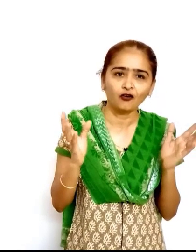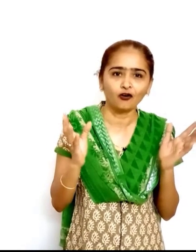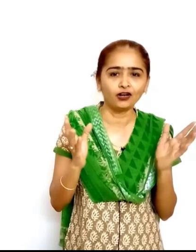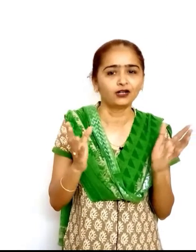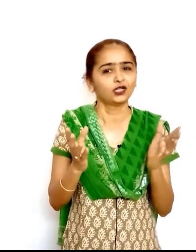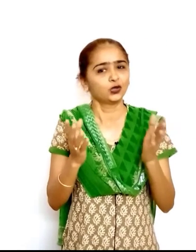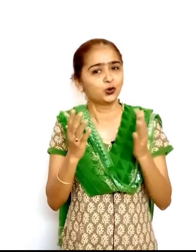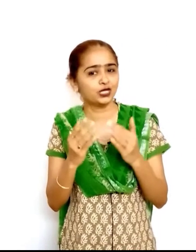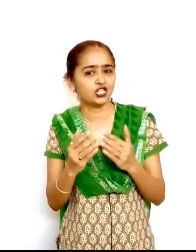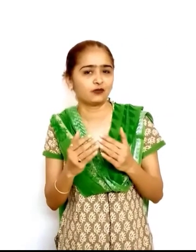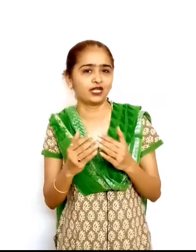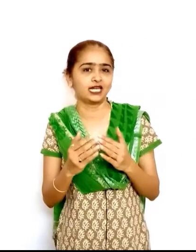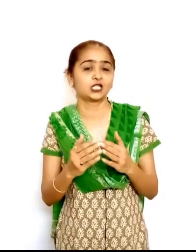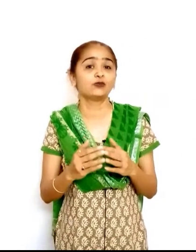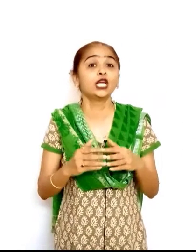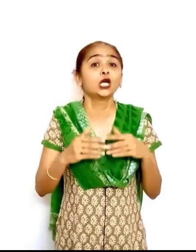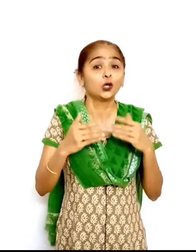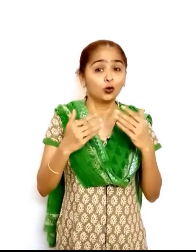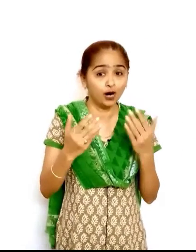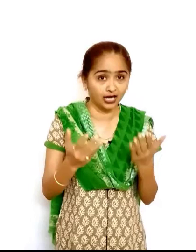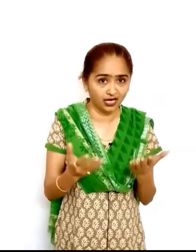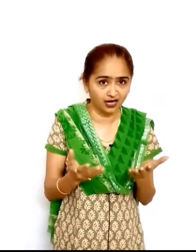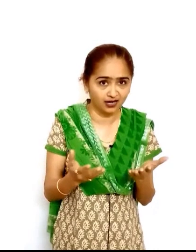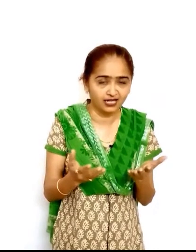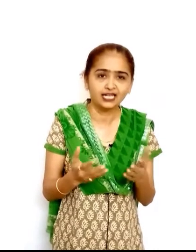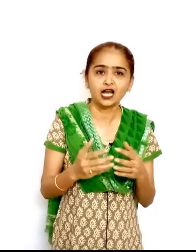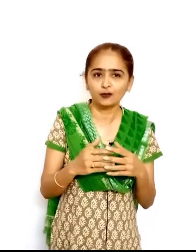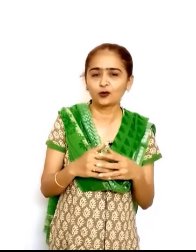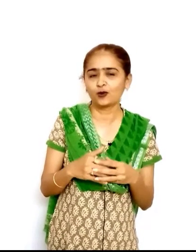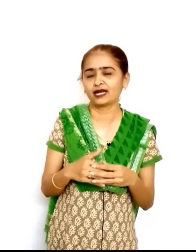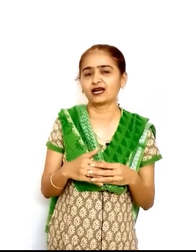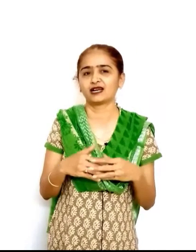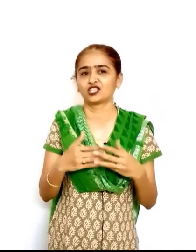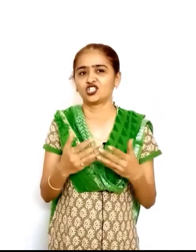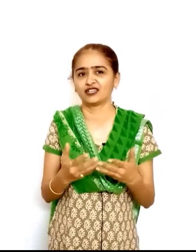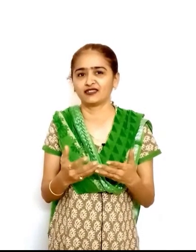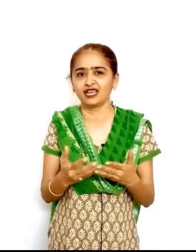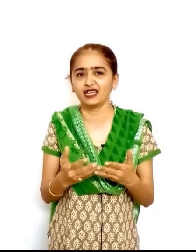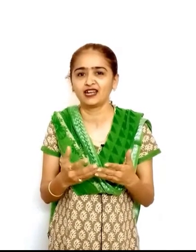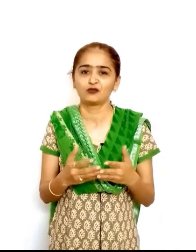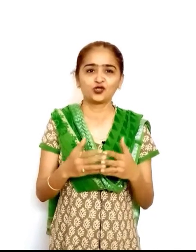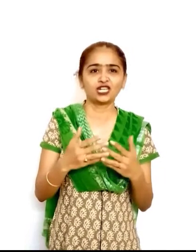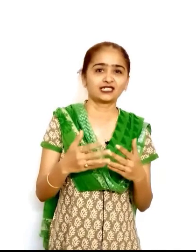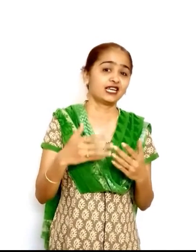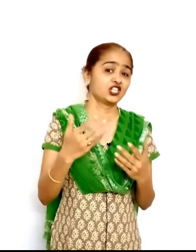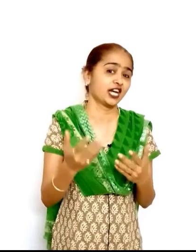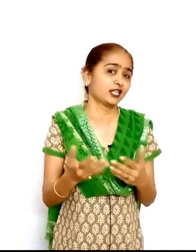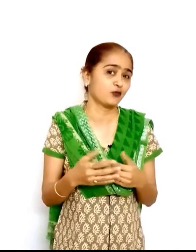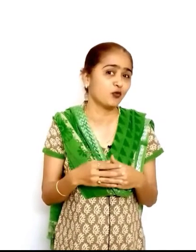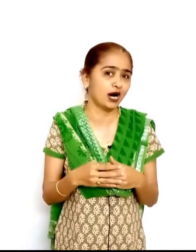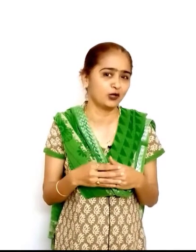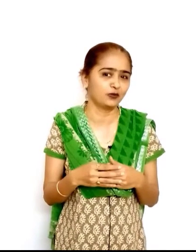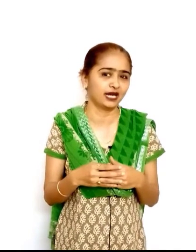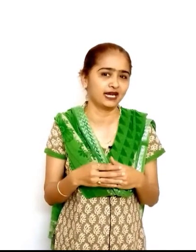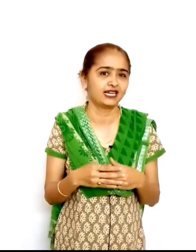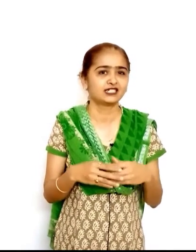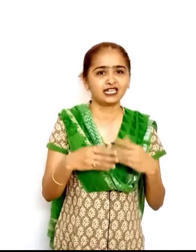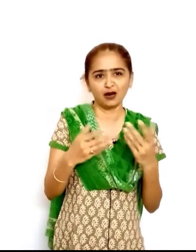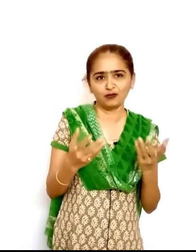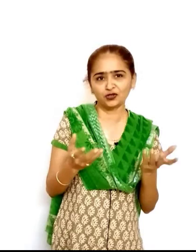और दूसरा शब्द है इसमें लुभाना। क्या आप लोग लुभाना का अर्थ जानते हैं? मुझे लगता है कि शायद आपको मालूम है। चलिए आप में से